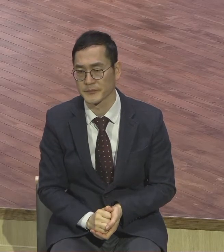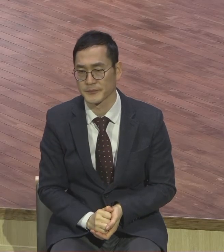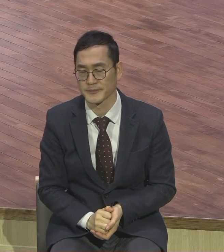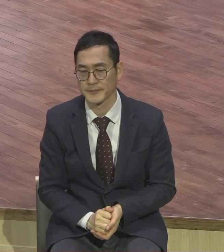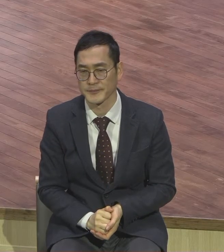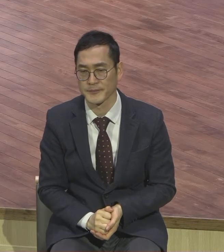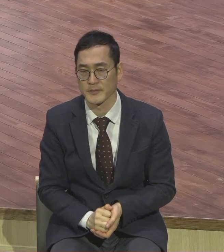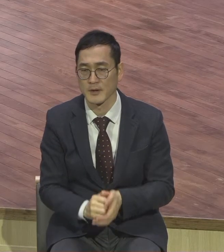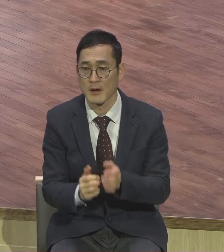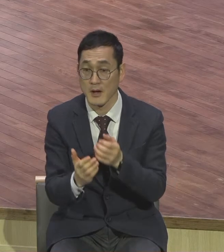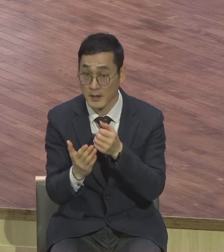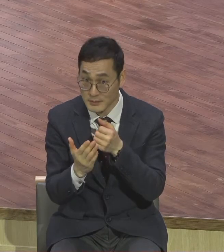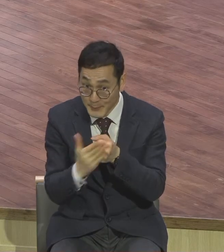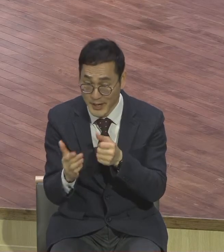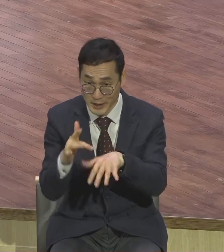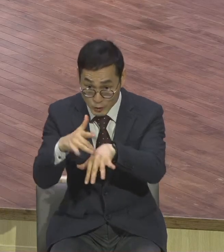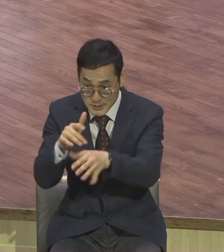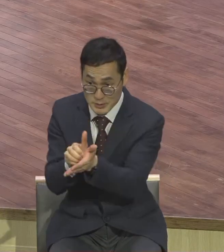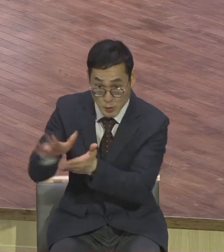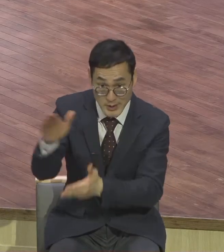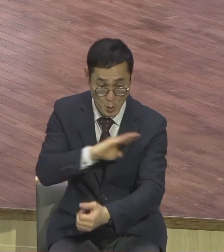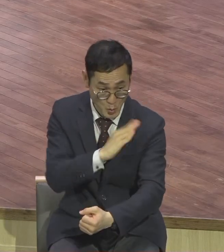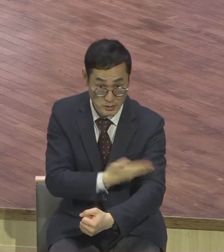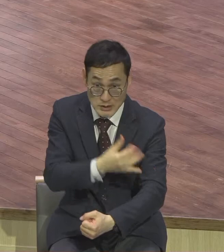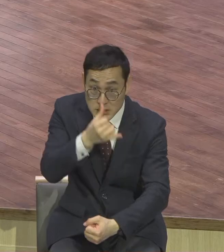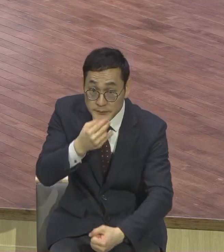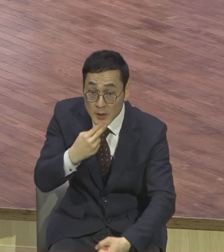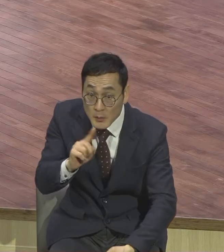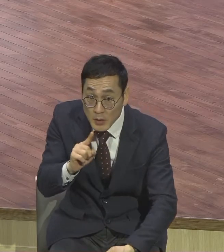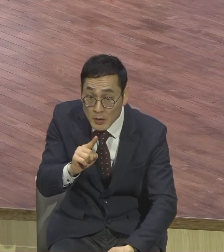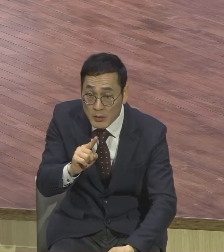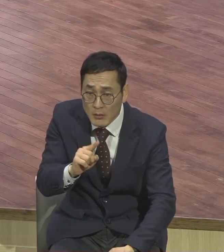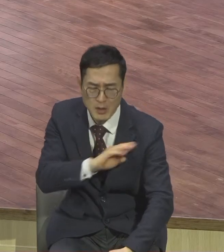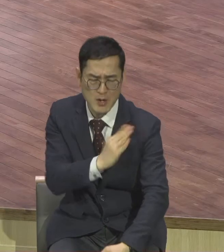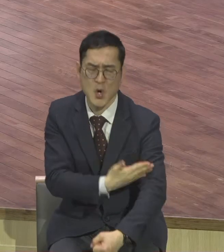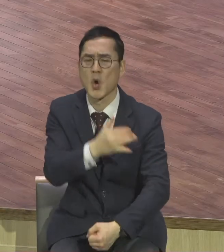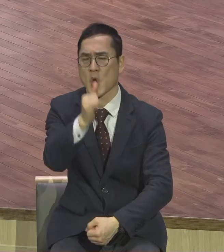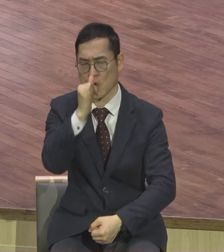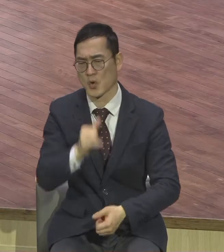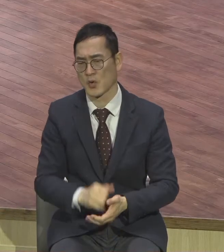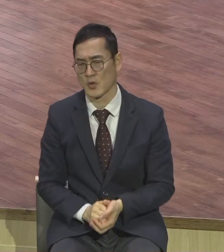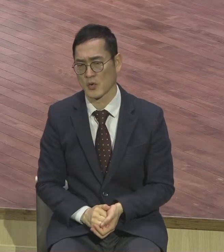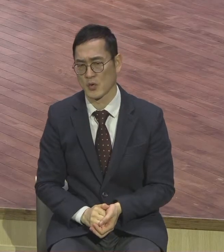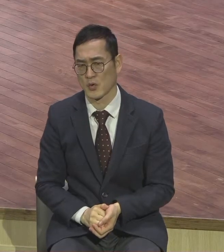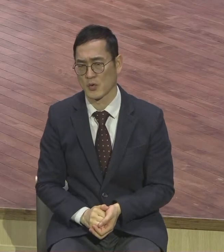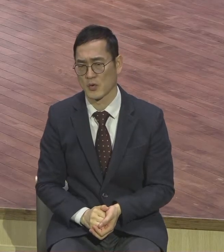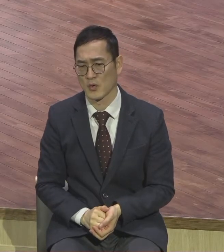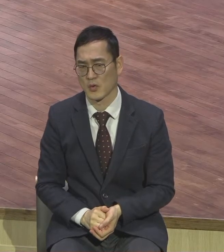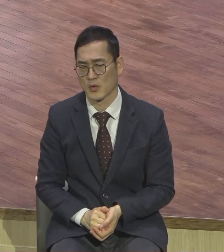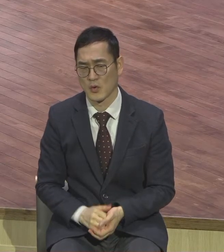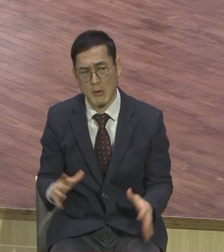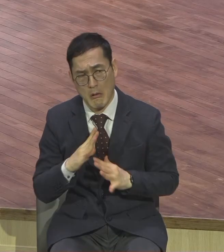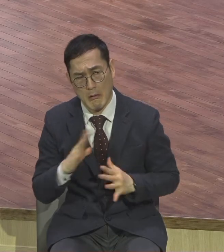그러니까 여러분이요. 귀신을 쫓아낼 권익이 있으니까 쫓아내시기 바랍니다. 잡히지 말고